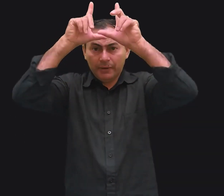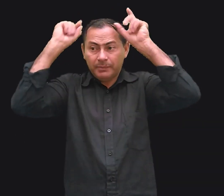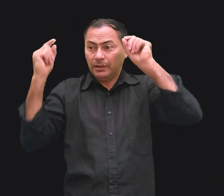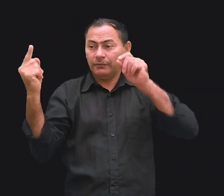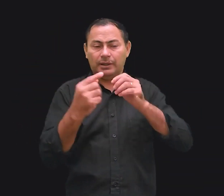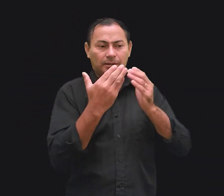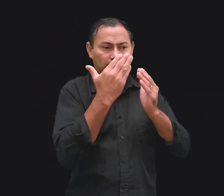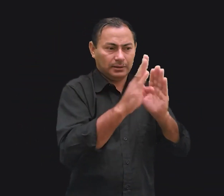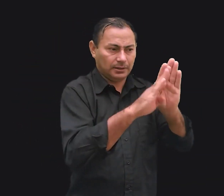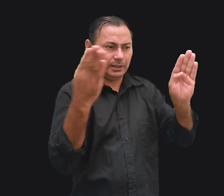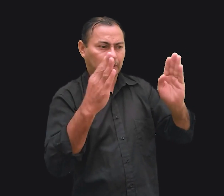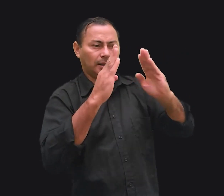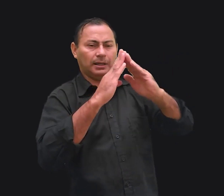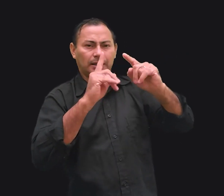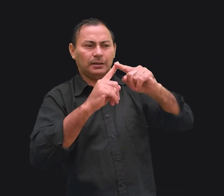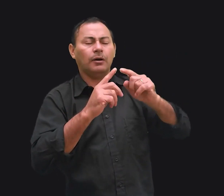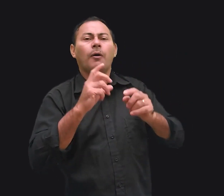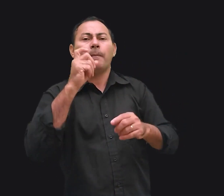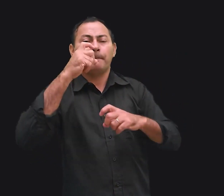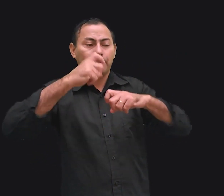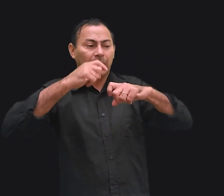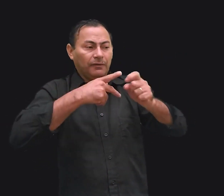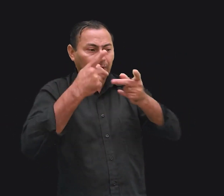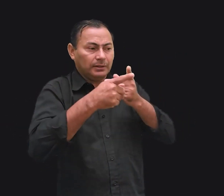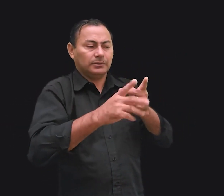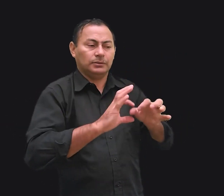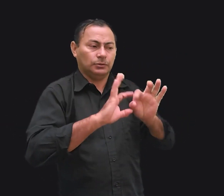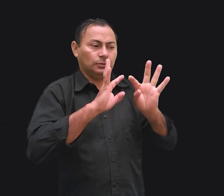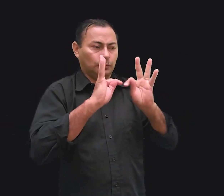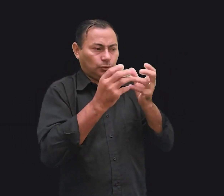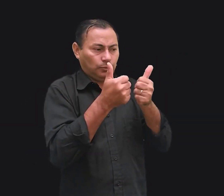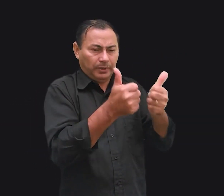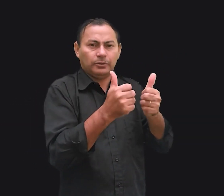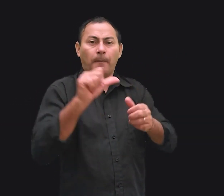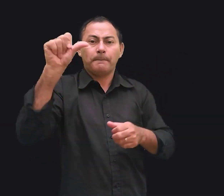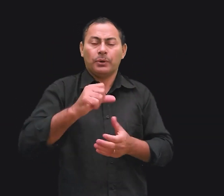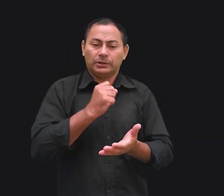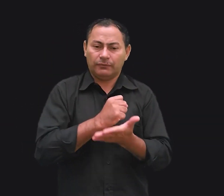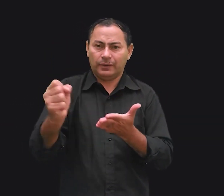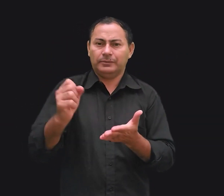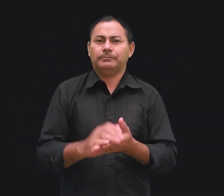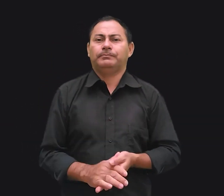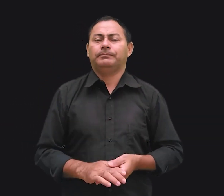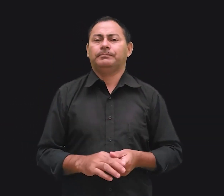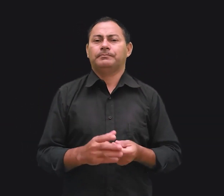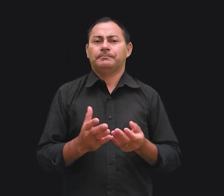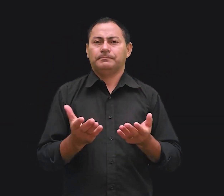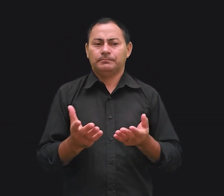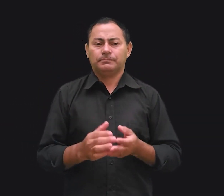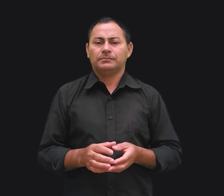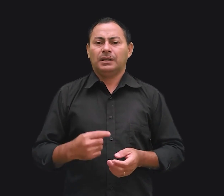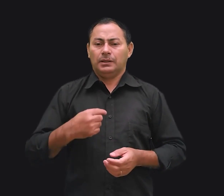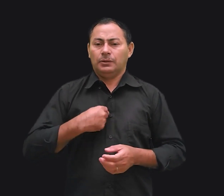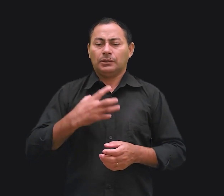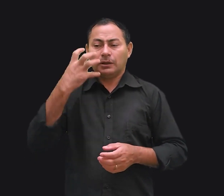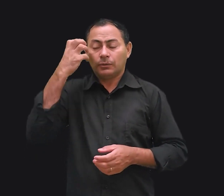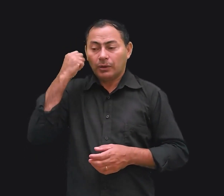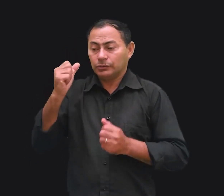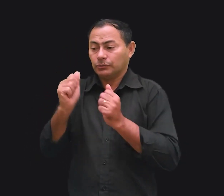enfermeira parou na porta da capela e disse: "O médico mandou dizer que está tudo bem. O pior já passou." Eu estava no quarto com